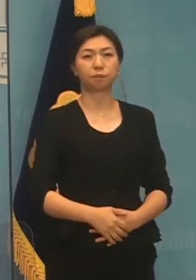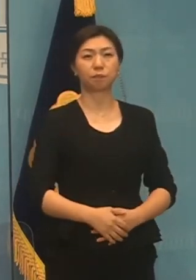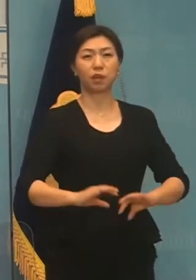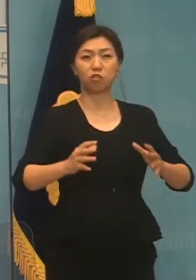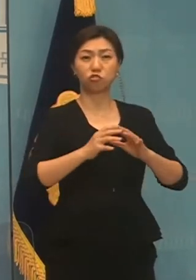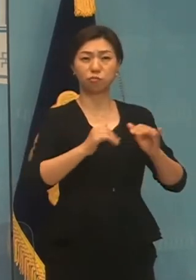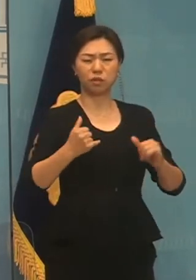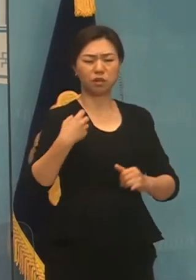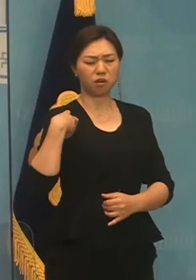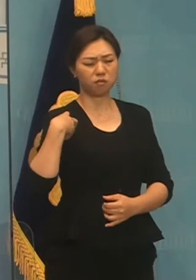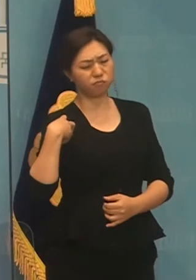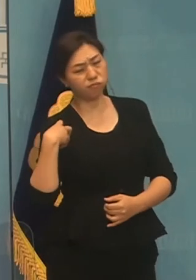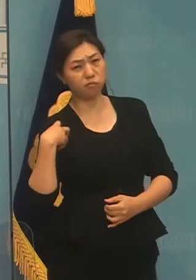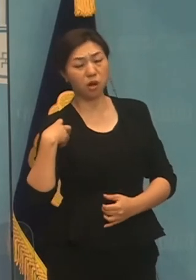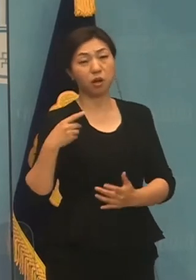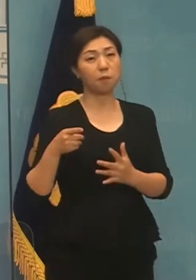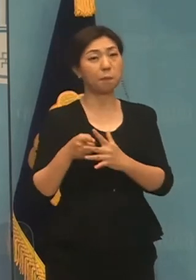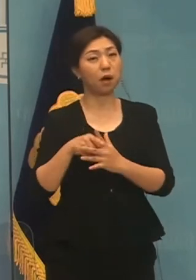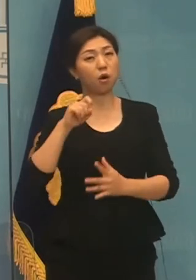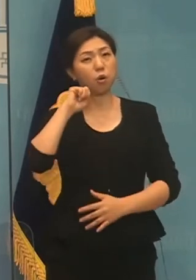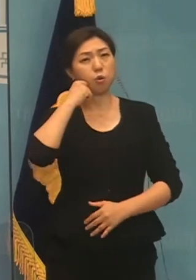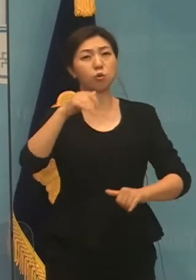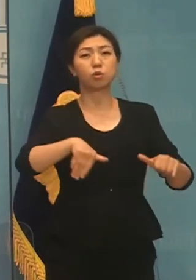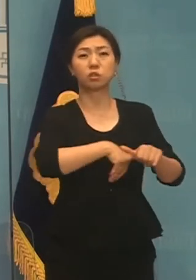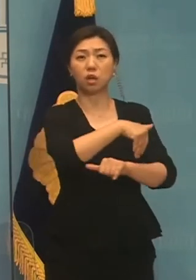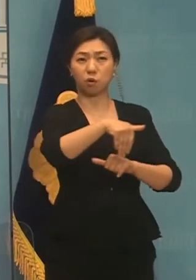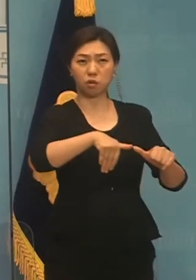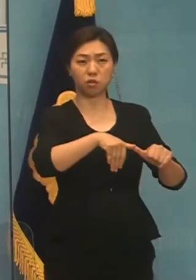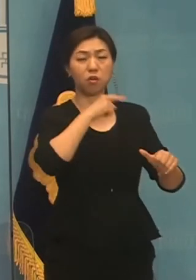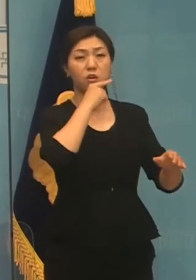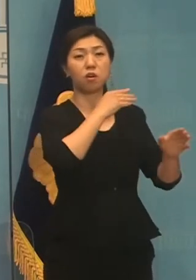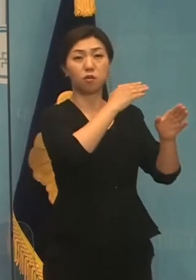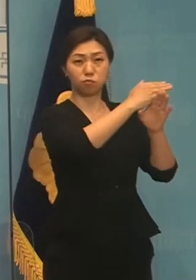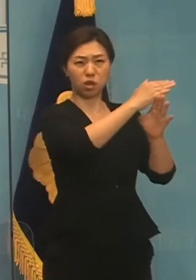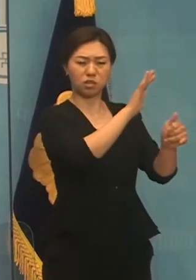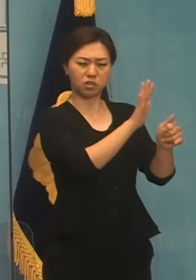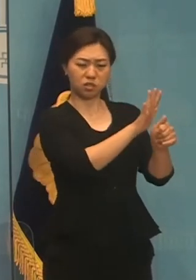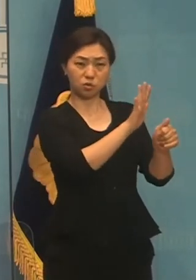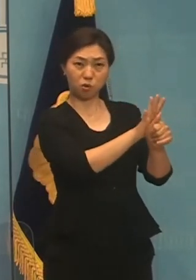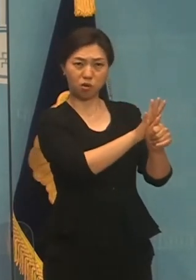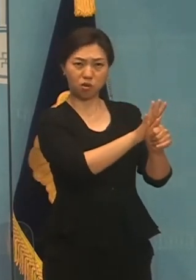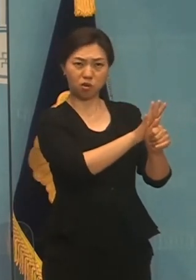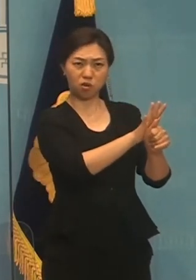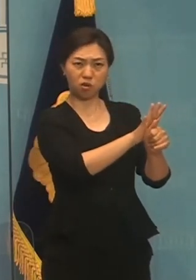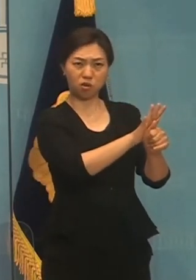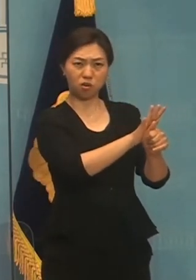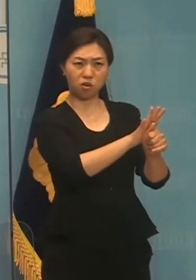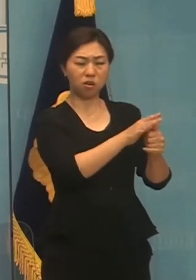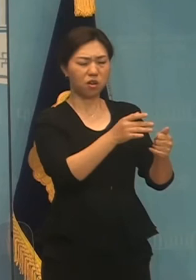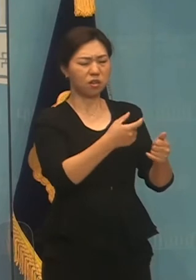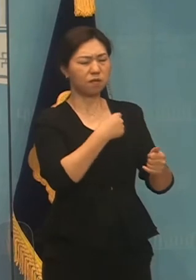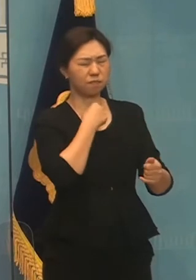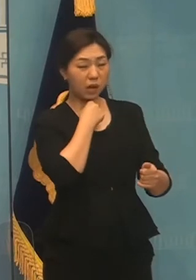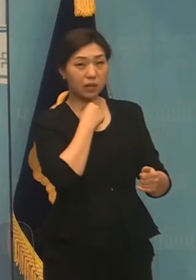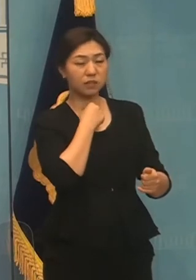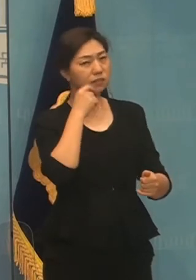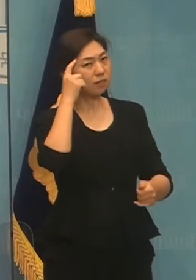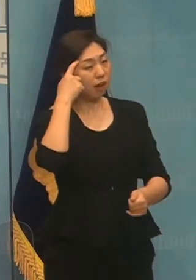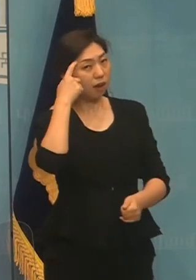얼마가 될지도 모르는 상황에서 대북 지원을 위한 대못을 받겠다는 것으로